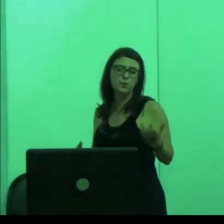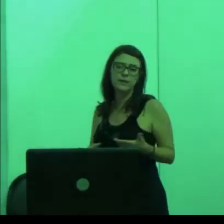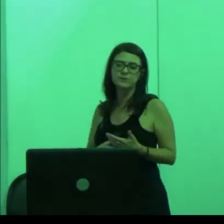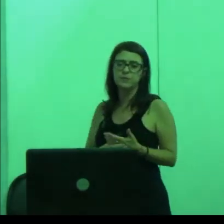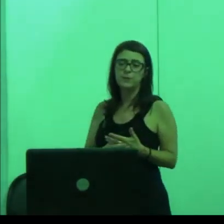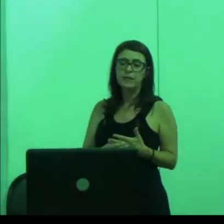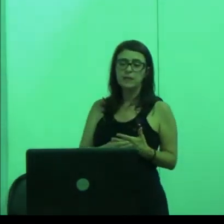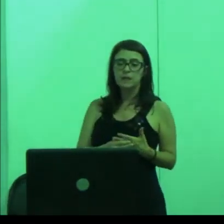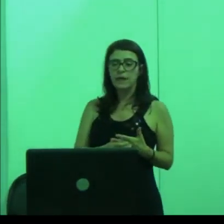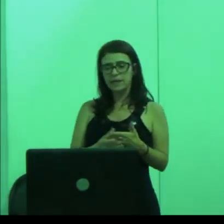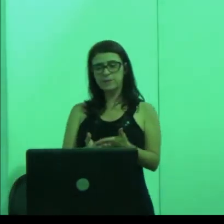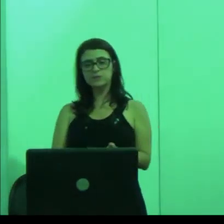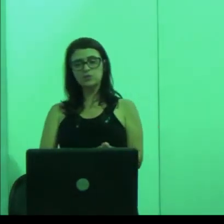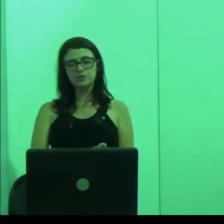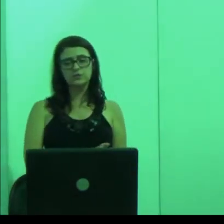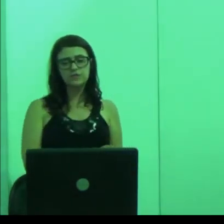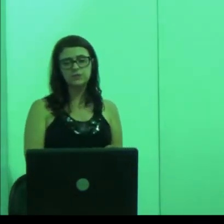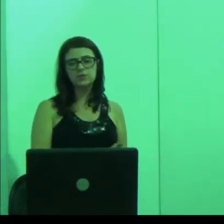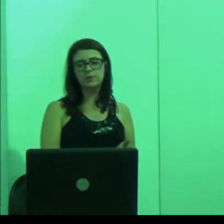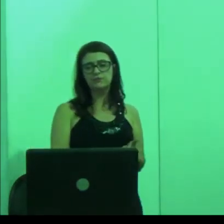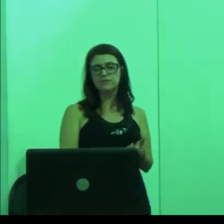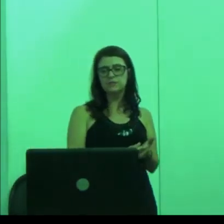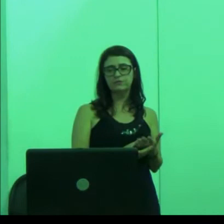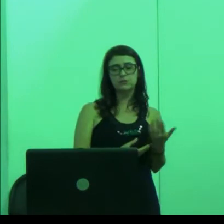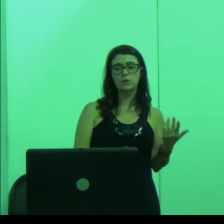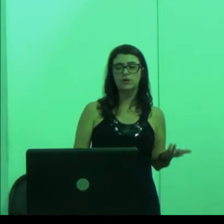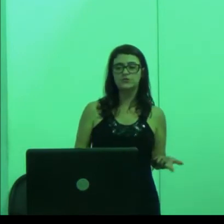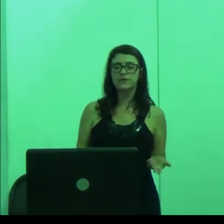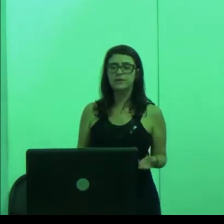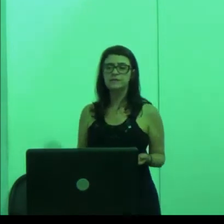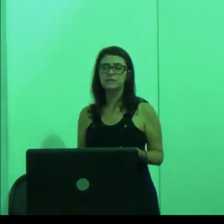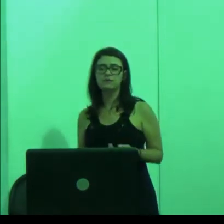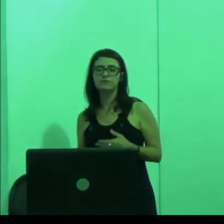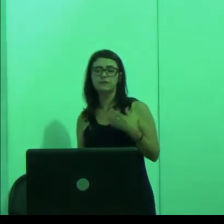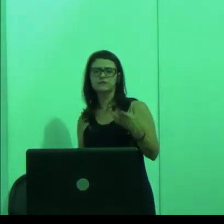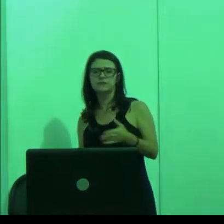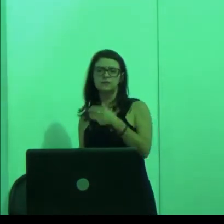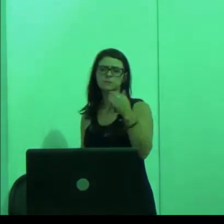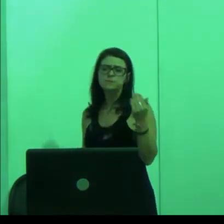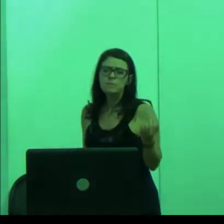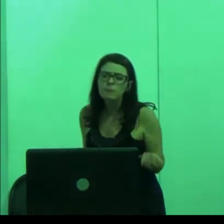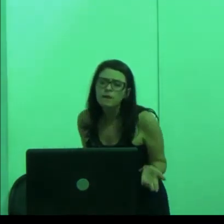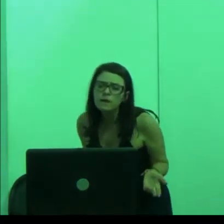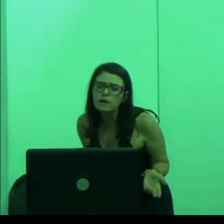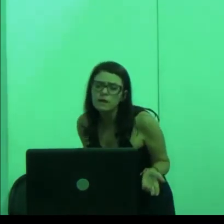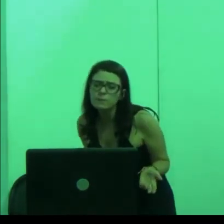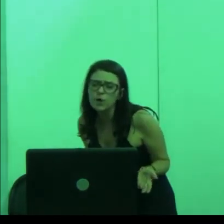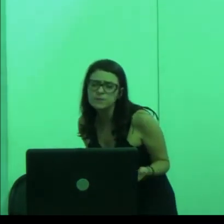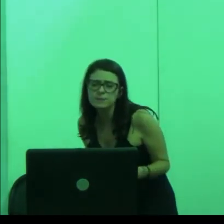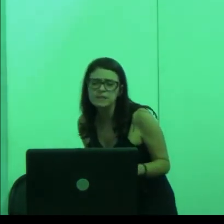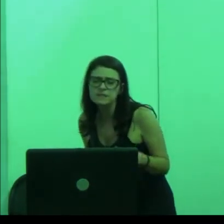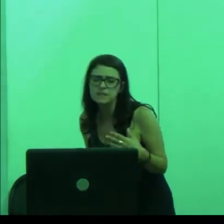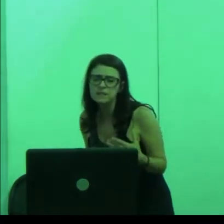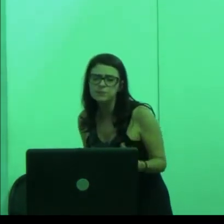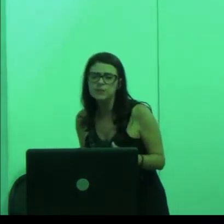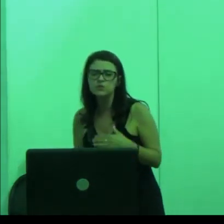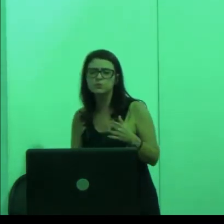documento. Aí ela me responde aqui, sim, o CPF em si não faz qualquer diferença, não havia intenção, é, própria estabelecida, podemos